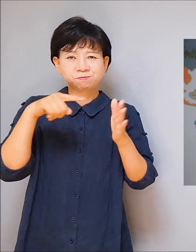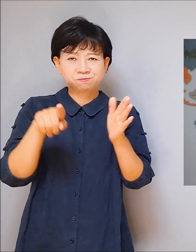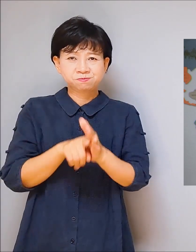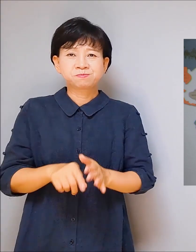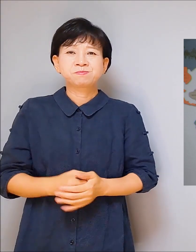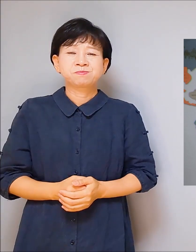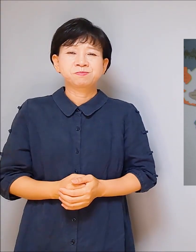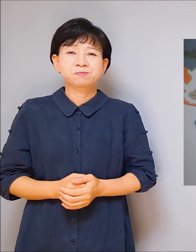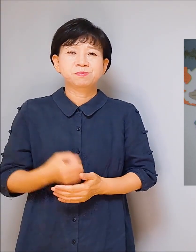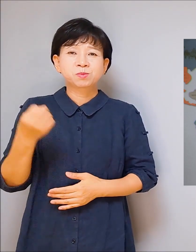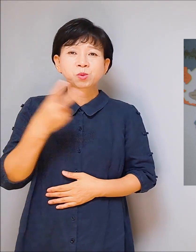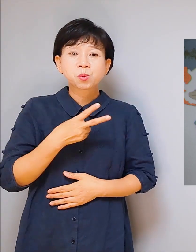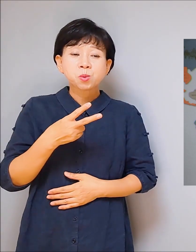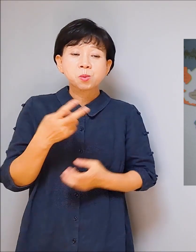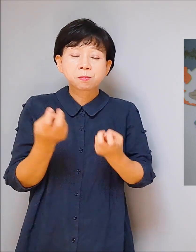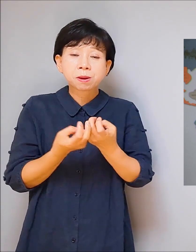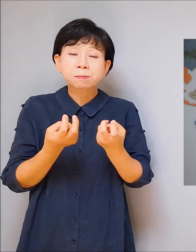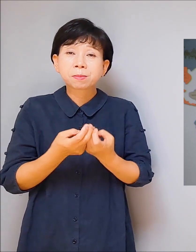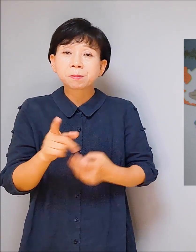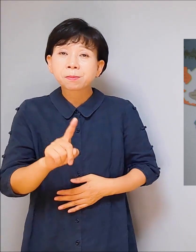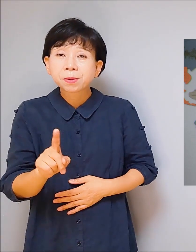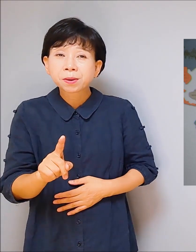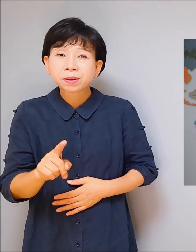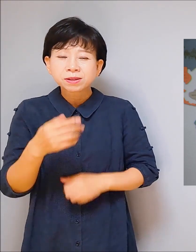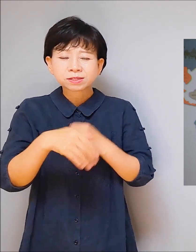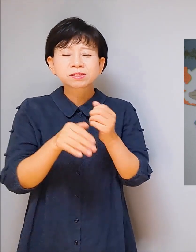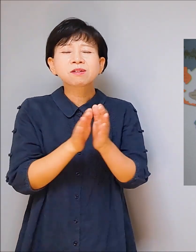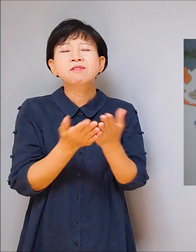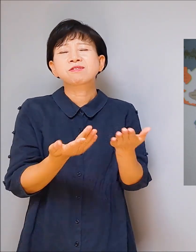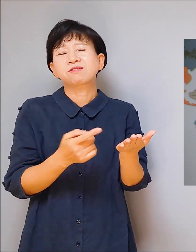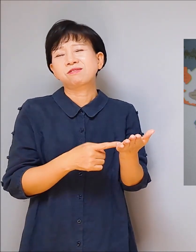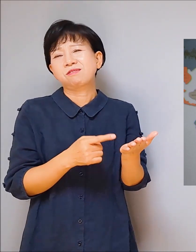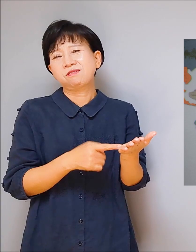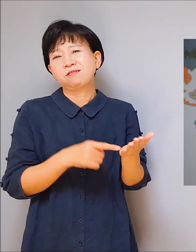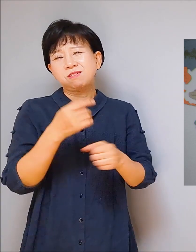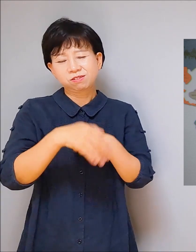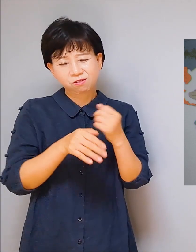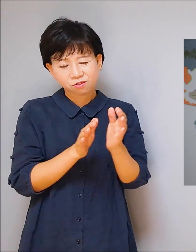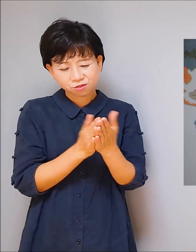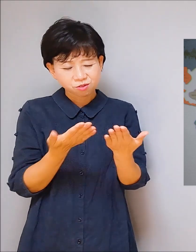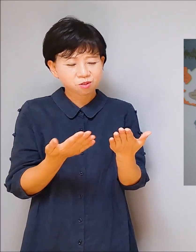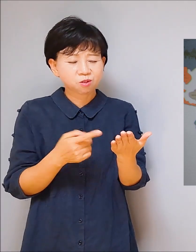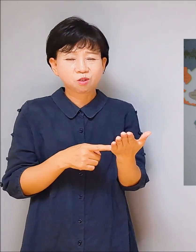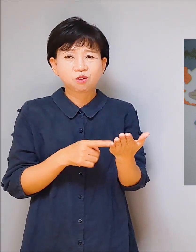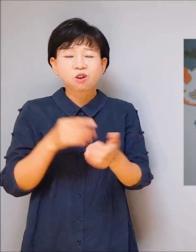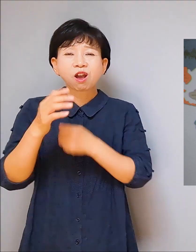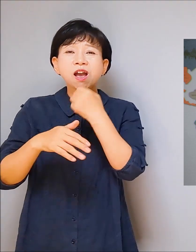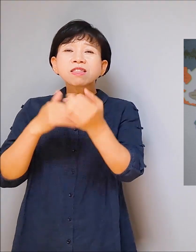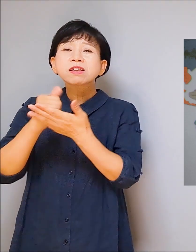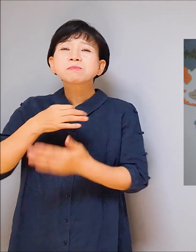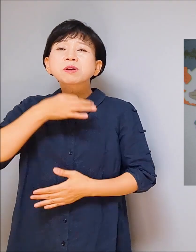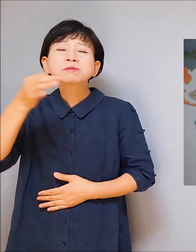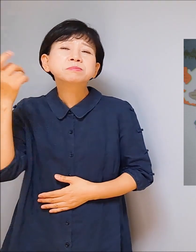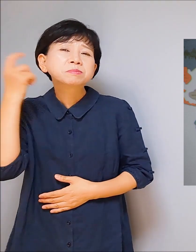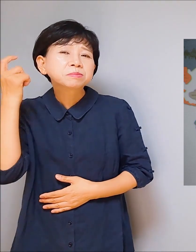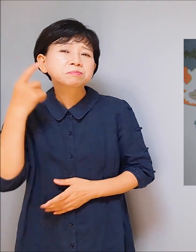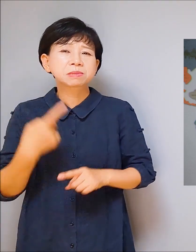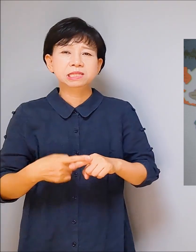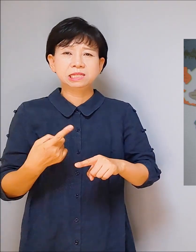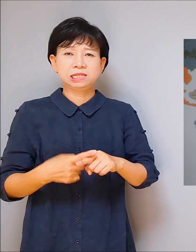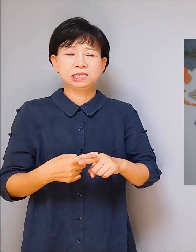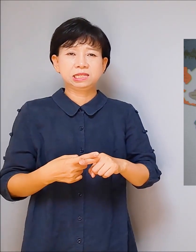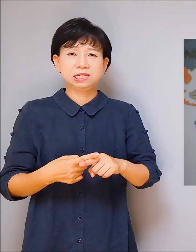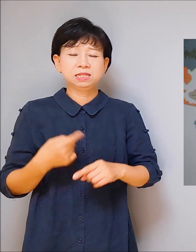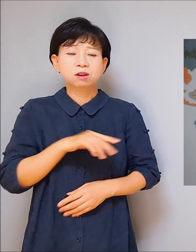믿습니다. 또한 그 방법은요, 성경 말씀입니다. 성경 말씀은 곧 하나님의 음성이지요.